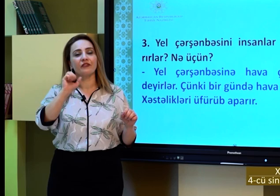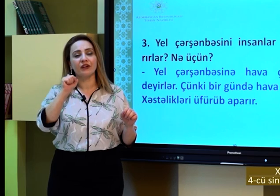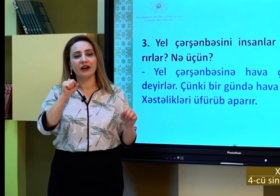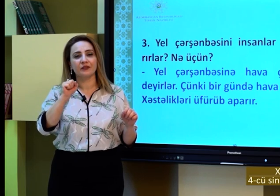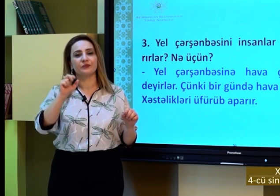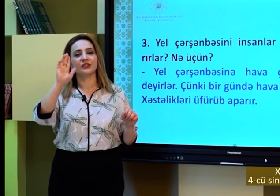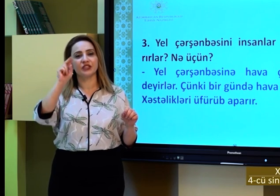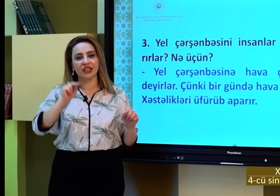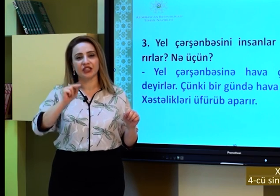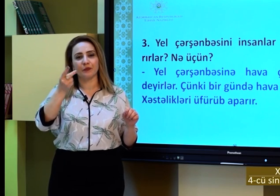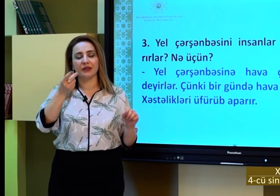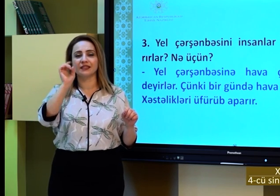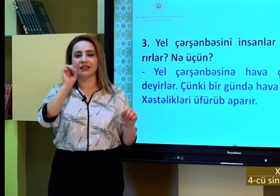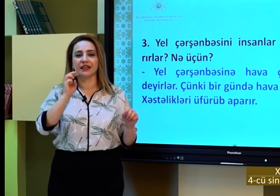hava çərşənbəsi də